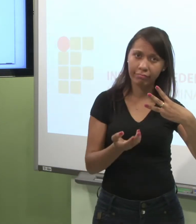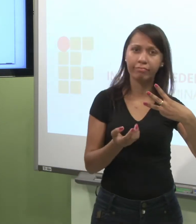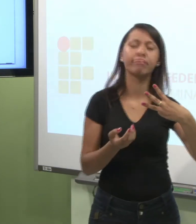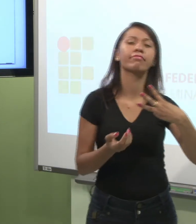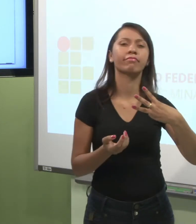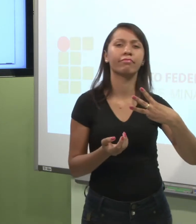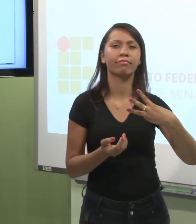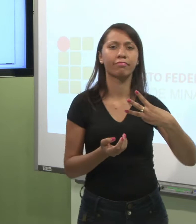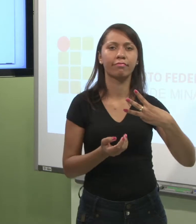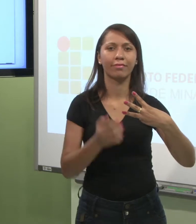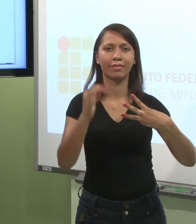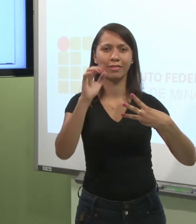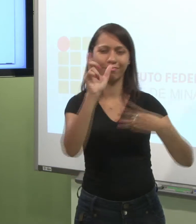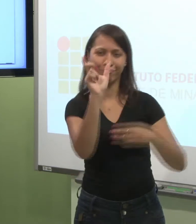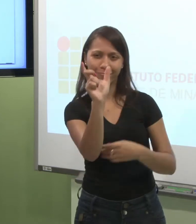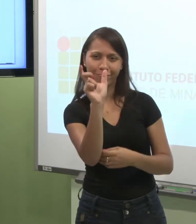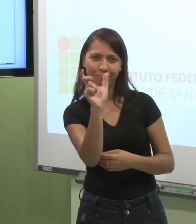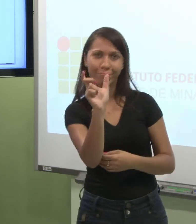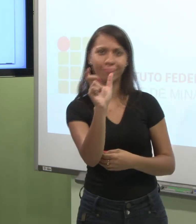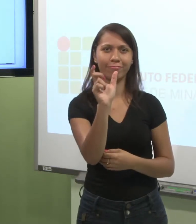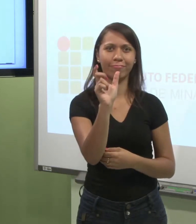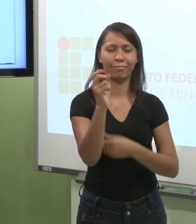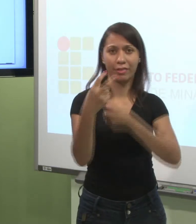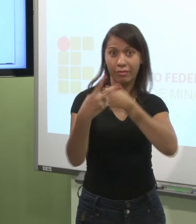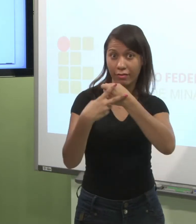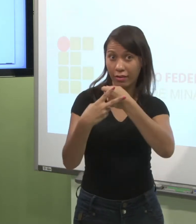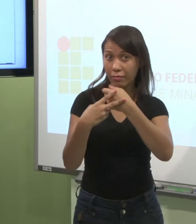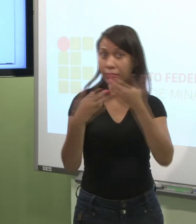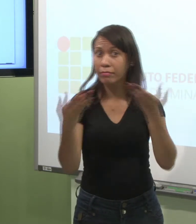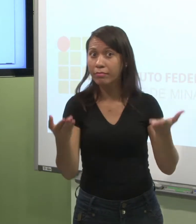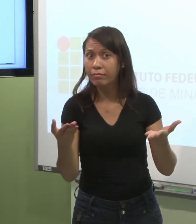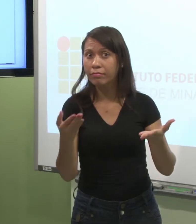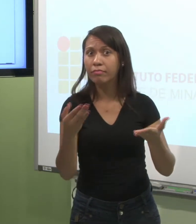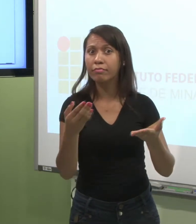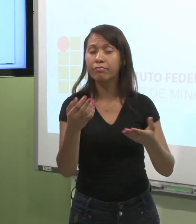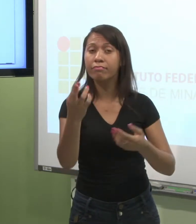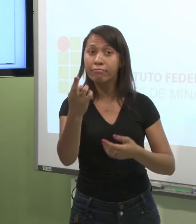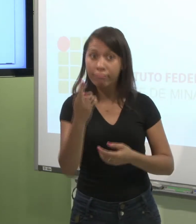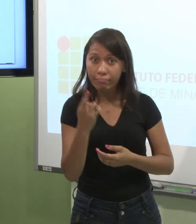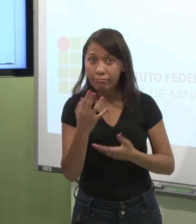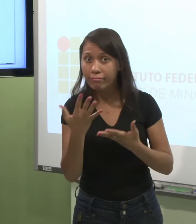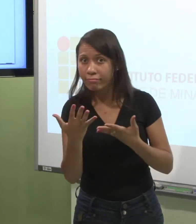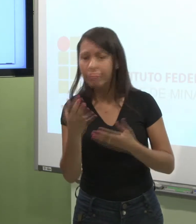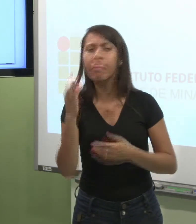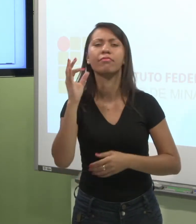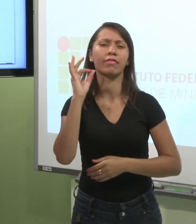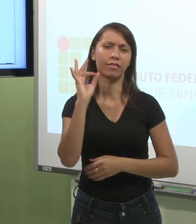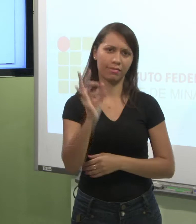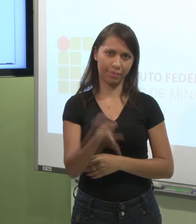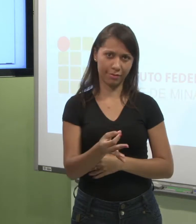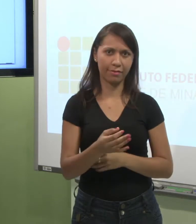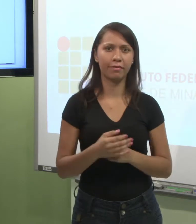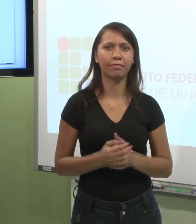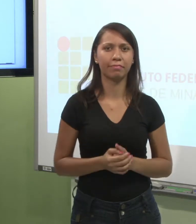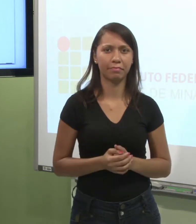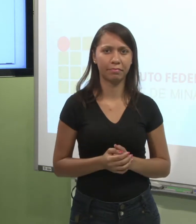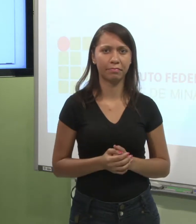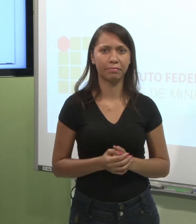Ainda que eu falasse. Acertou quem disse? Subjuntivo.